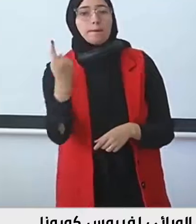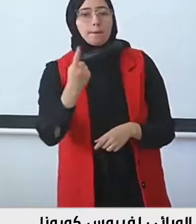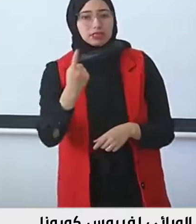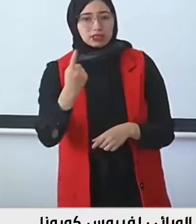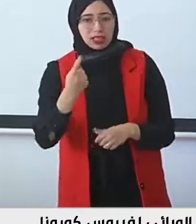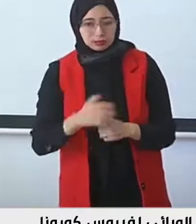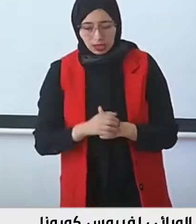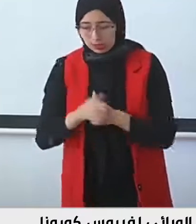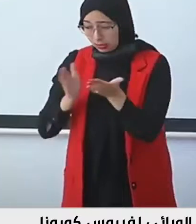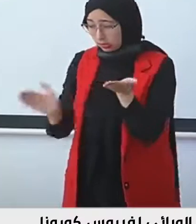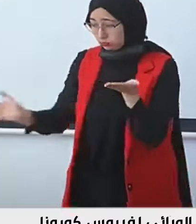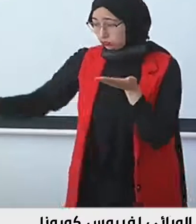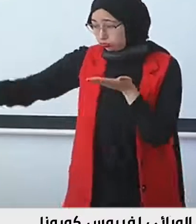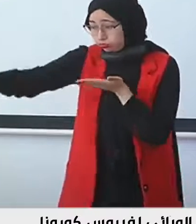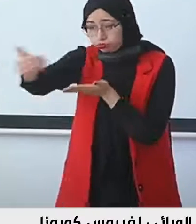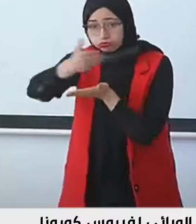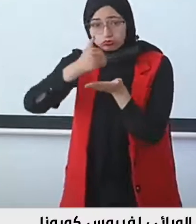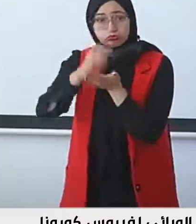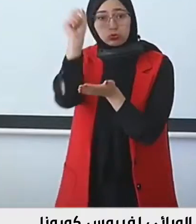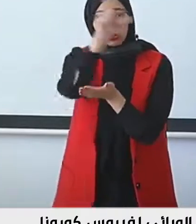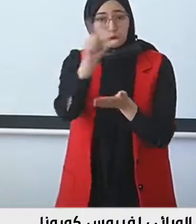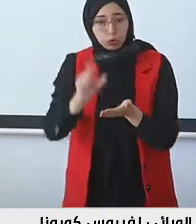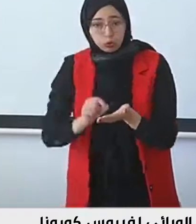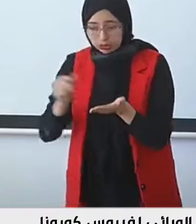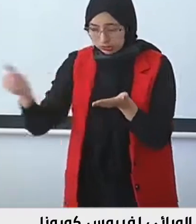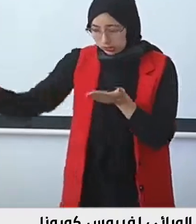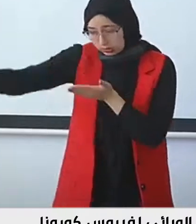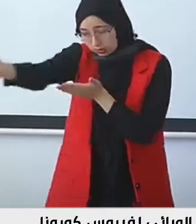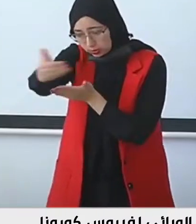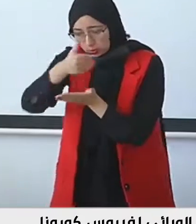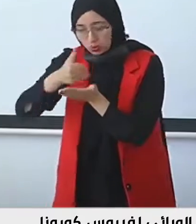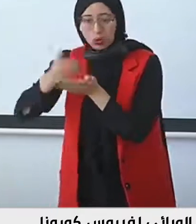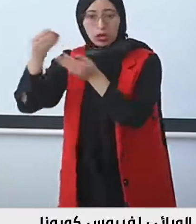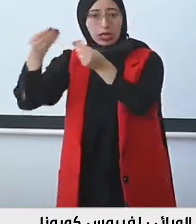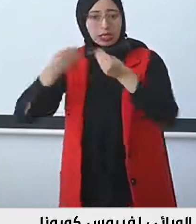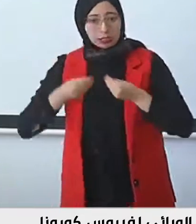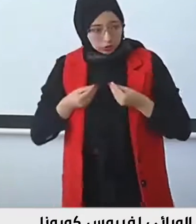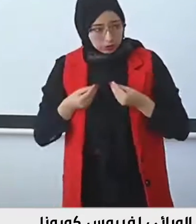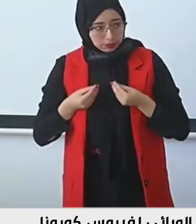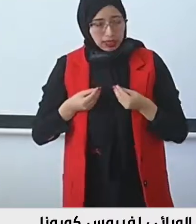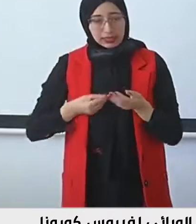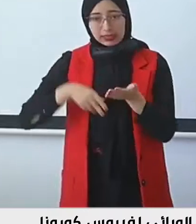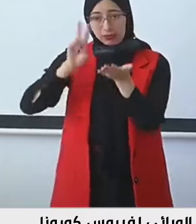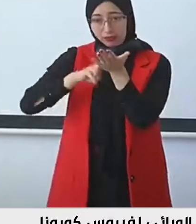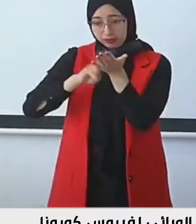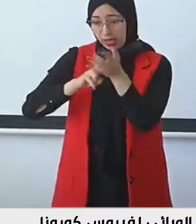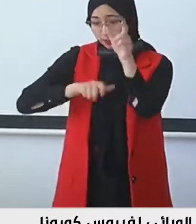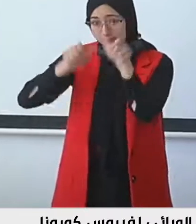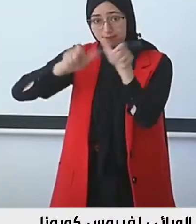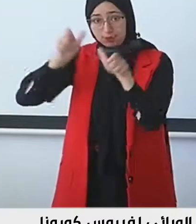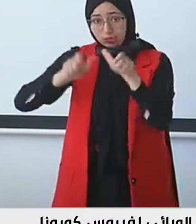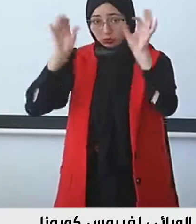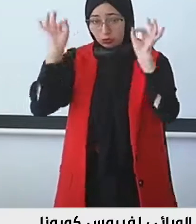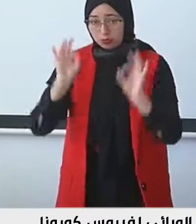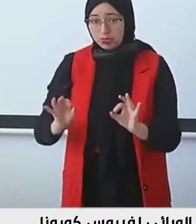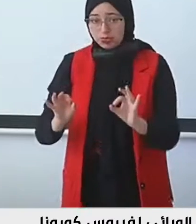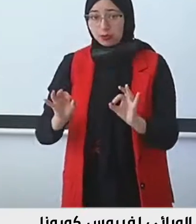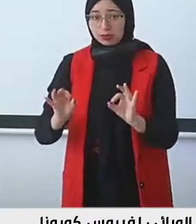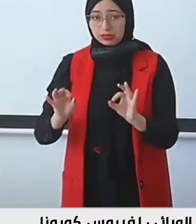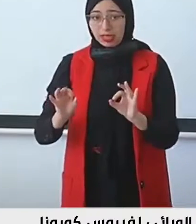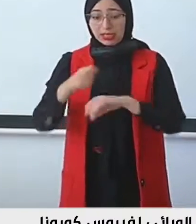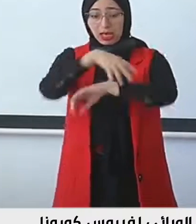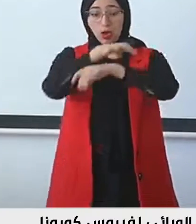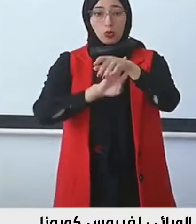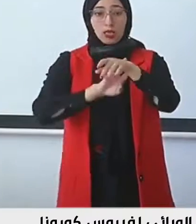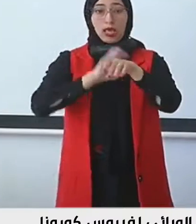اذا النتائج هذه كيف تجينا فما اون طون ريال النتائج الكليكة يتم ارسالها